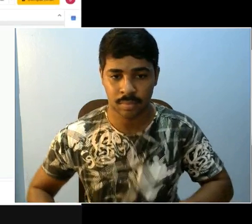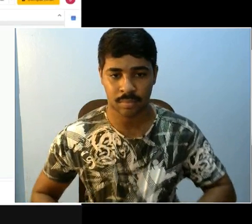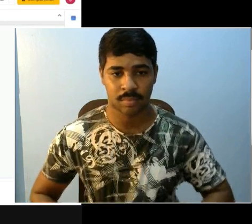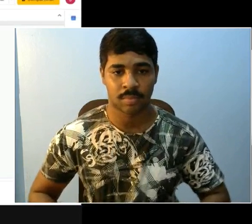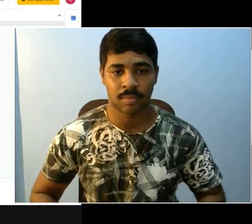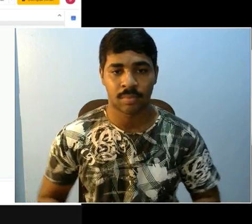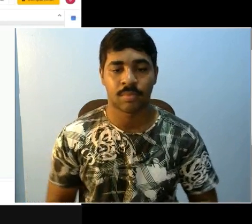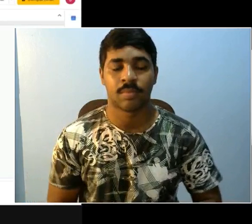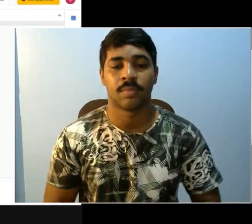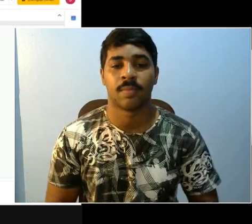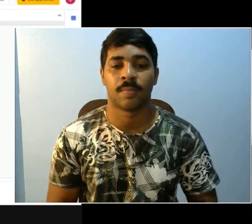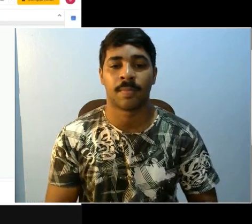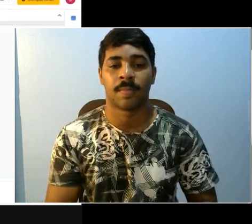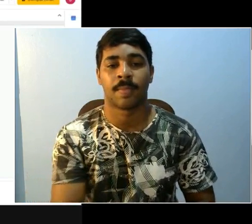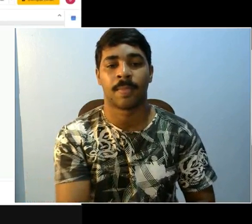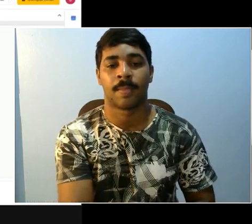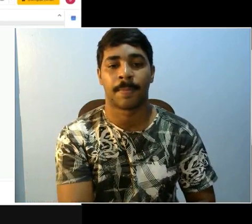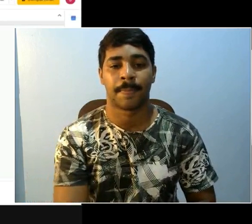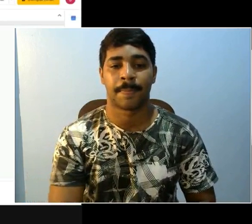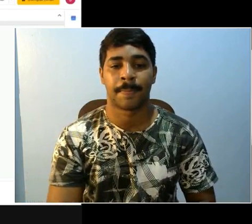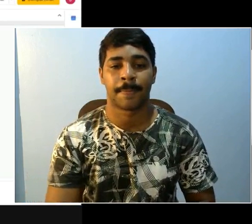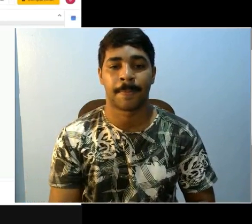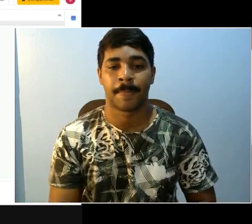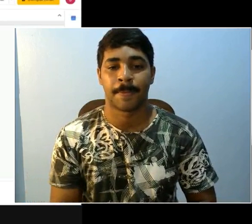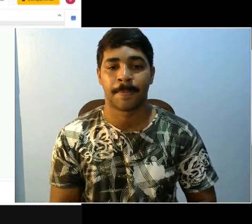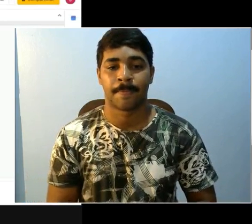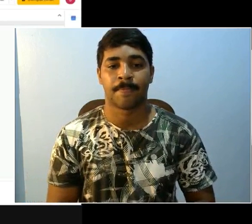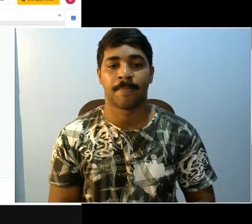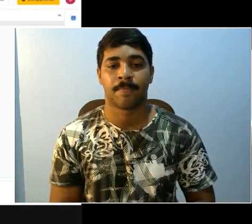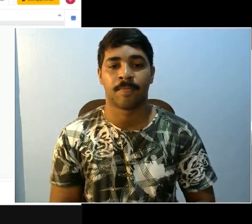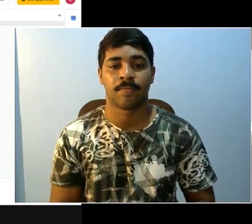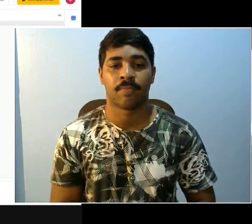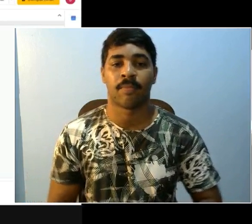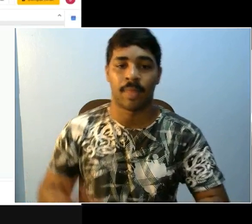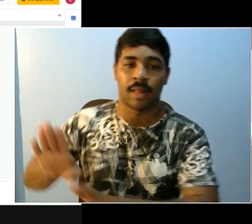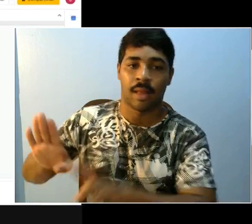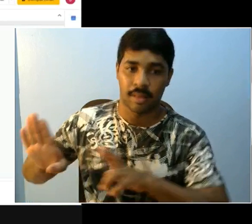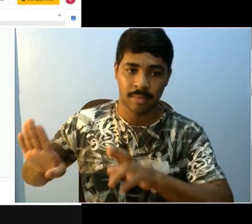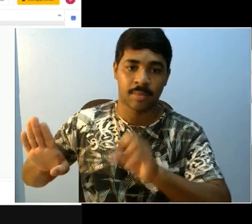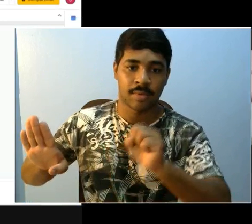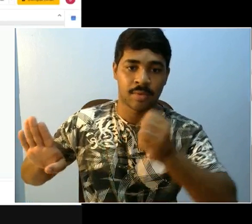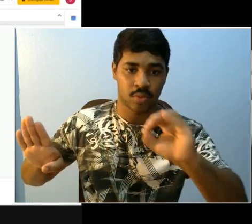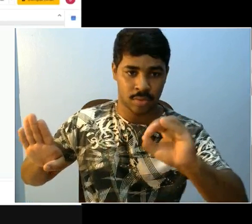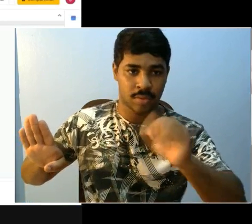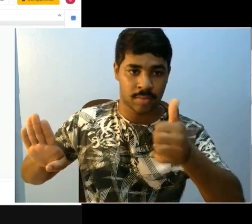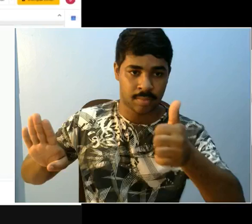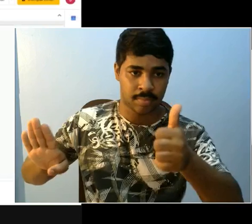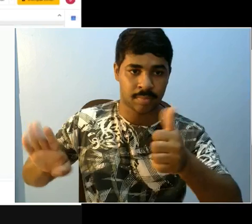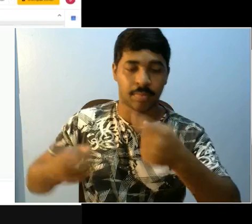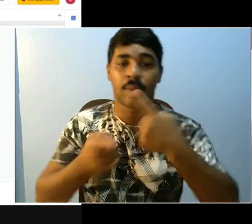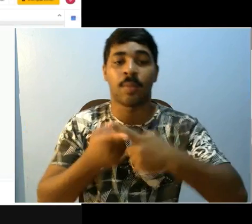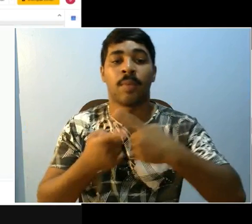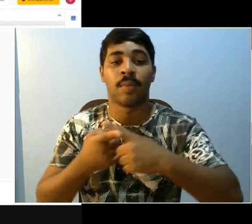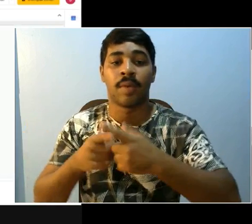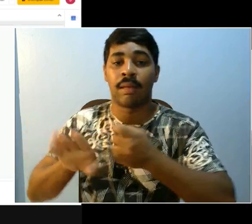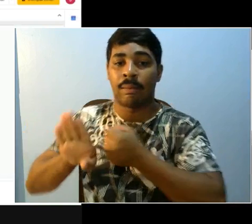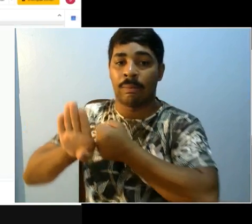Com 80. Exatamente. Por quê? Ainda